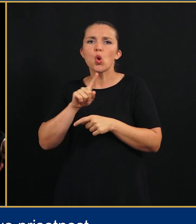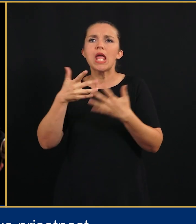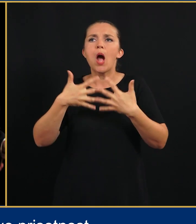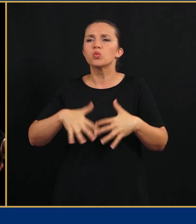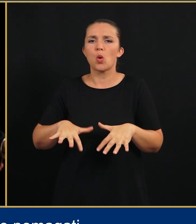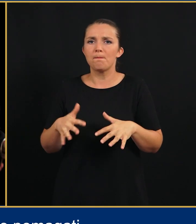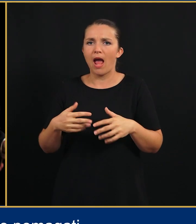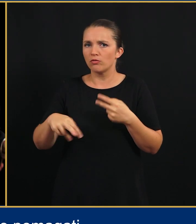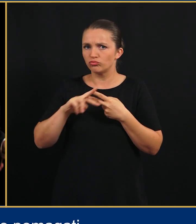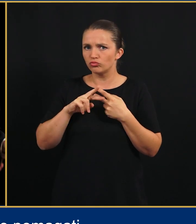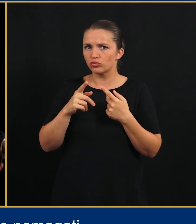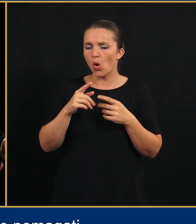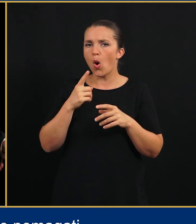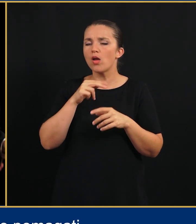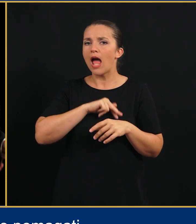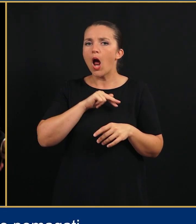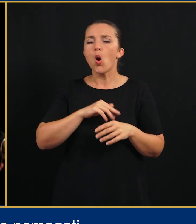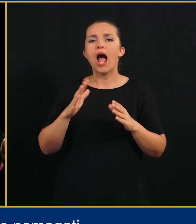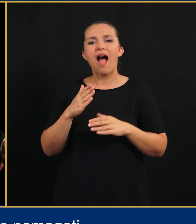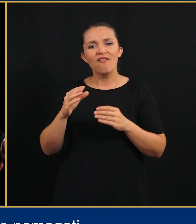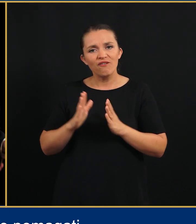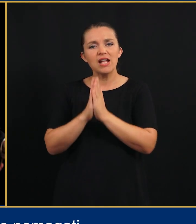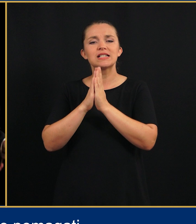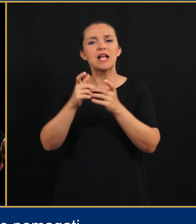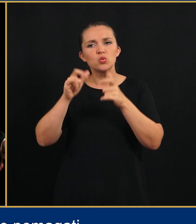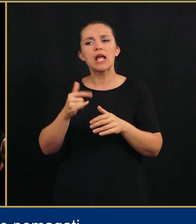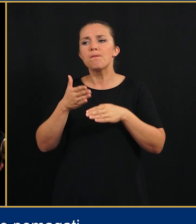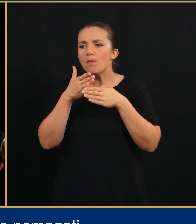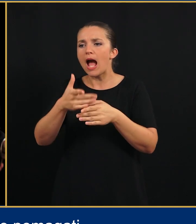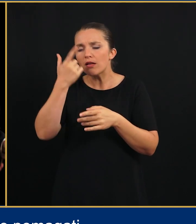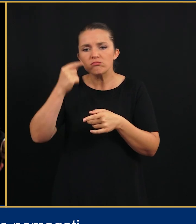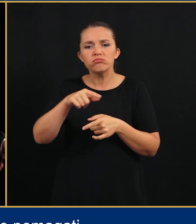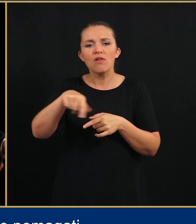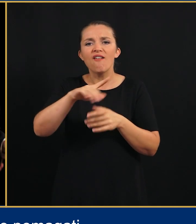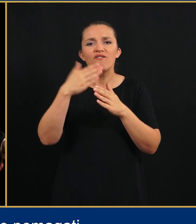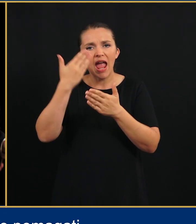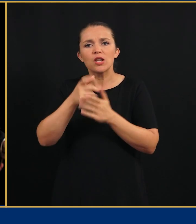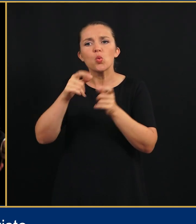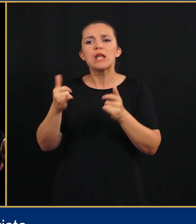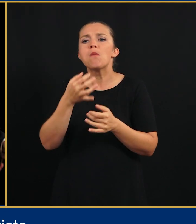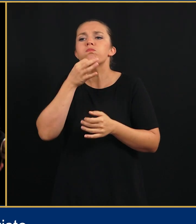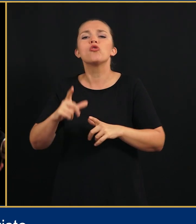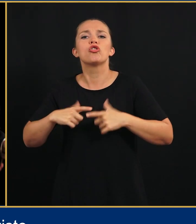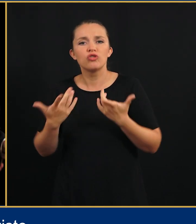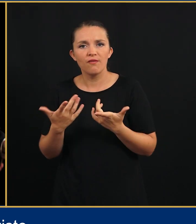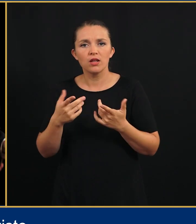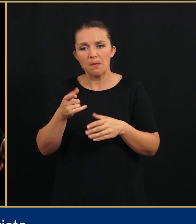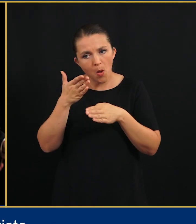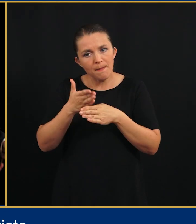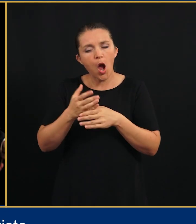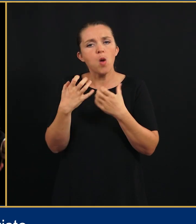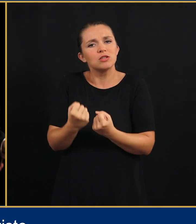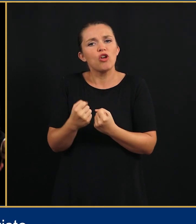retorično. Poslanstvo verske institucije je pomagati verniku v boljše življenje. Pomagati mu